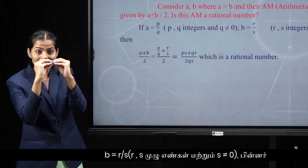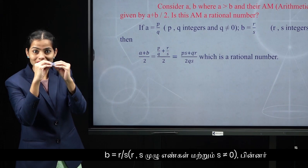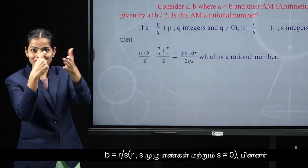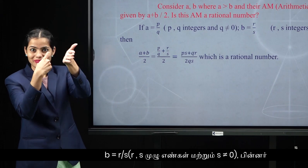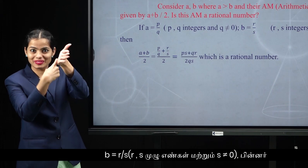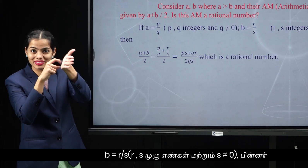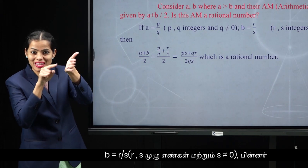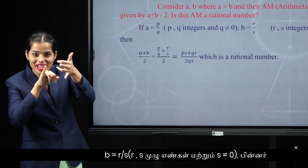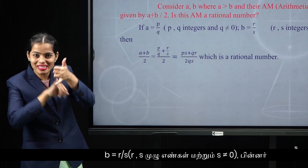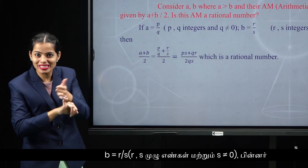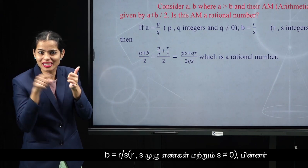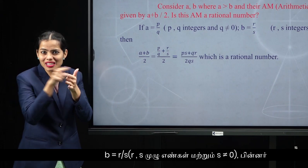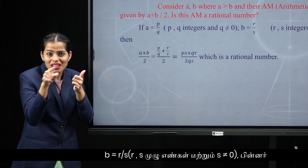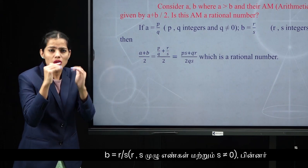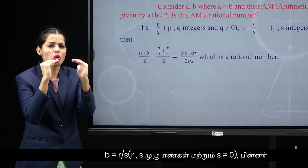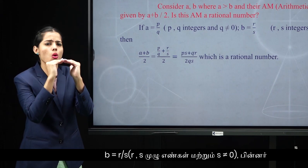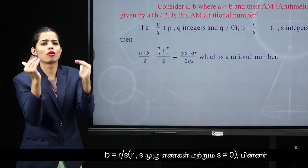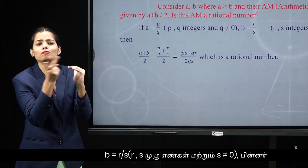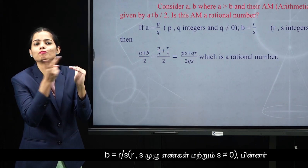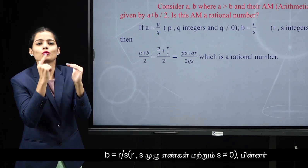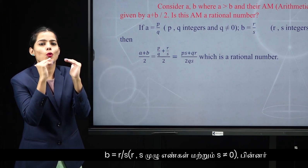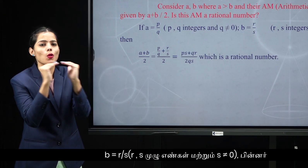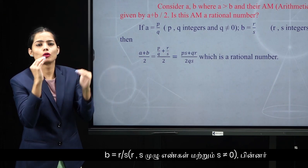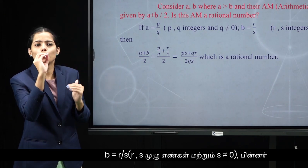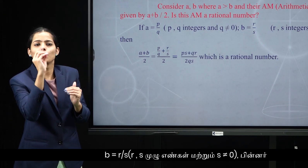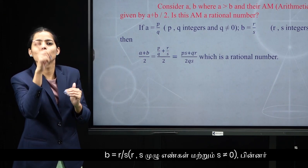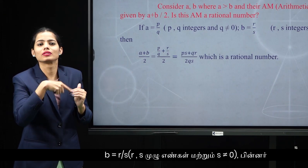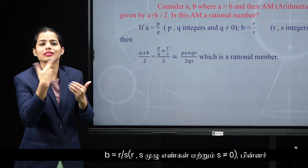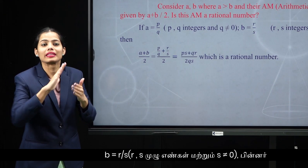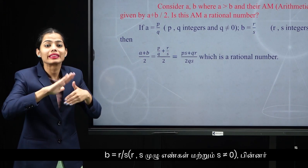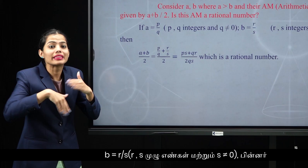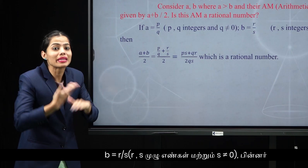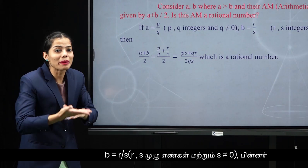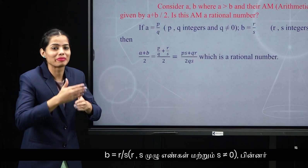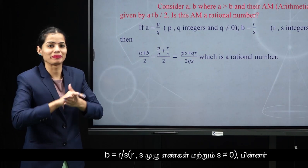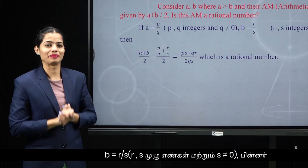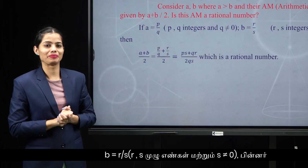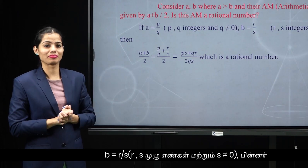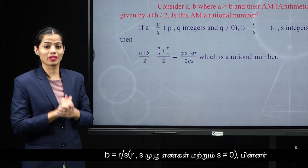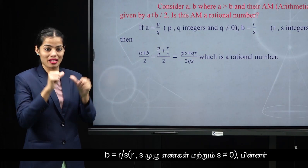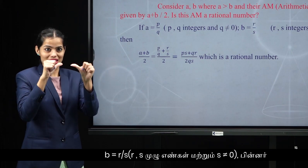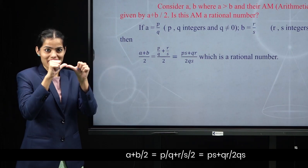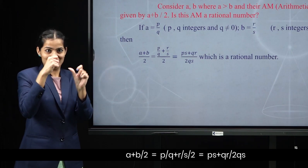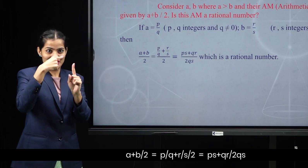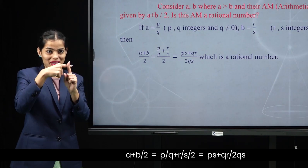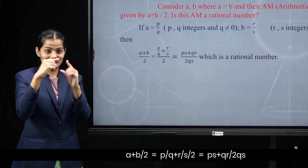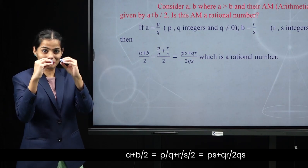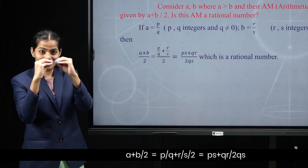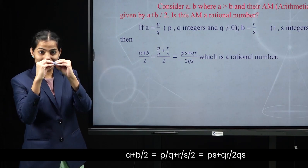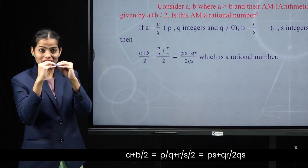வட்ட அடைப்புக்குறிக்குள் R, S முழு எண்கள் மற்றும் S சமமல்ல 0. பின்னர் A கூட்டல் B இன் கீழ்